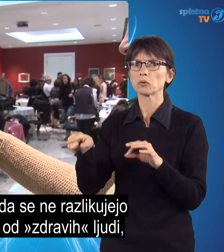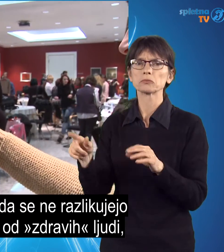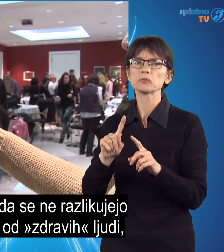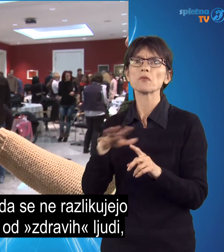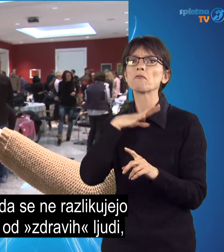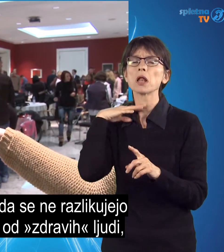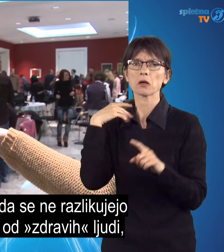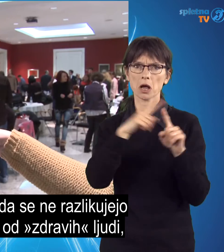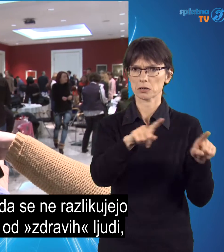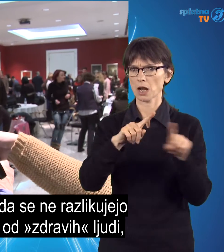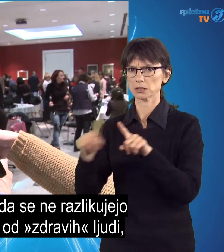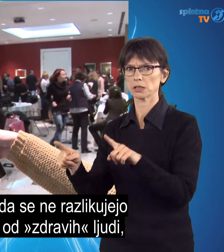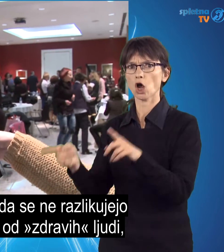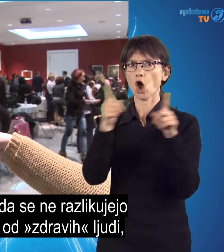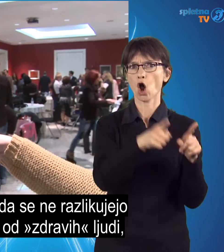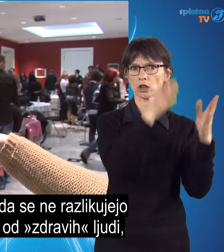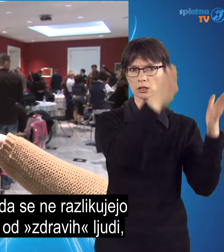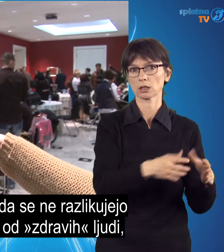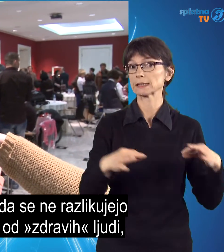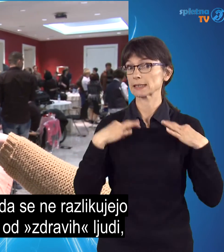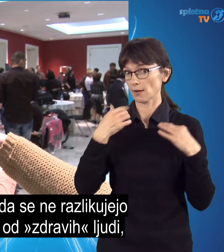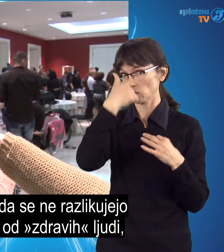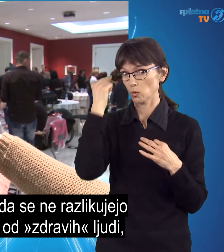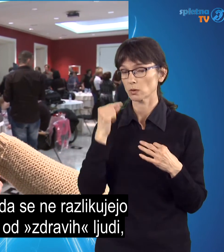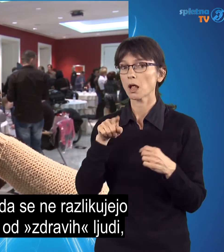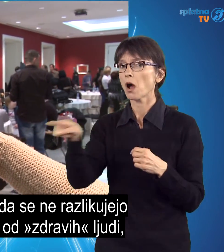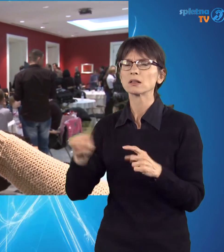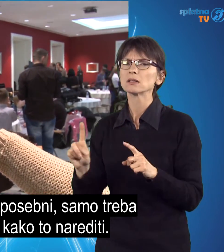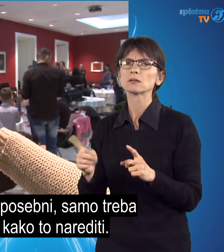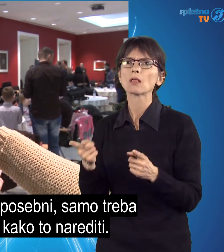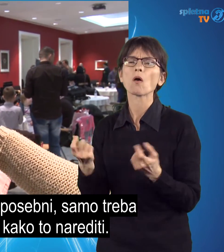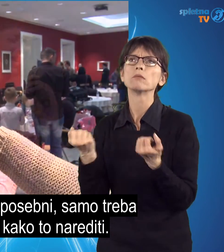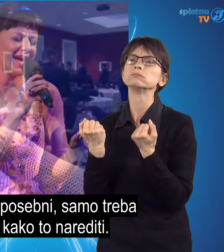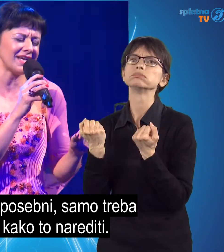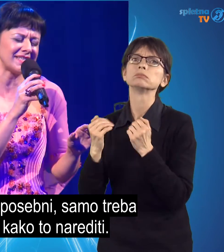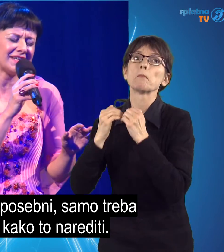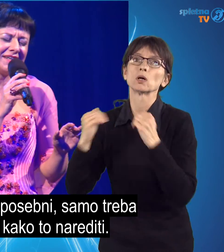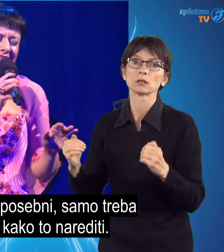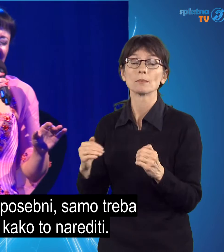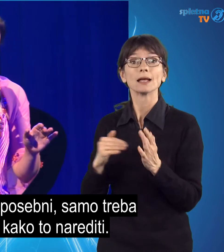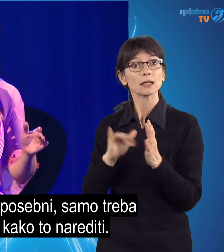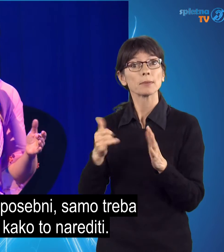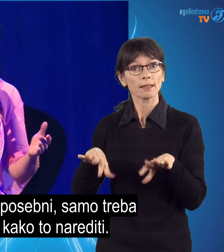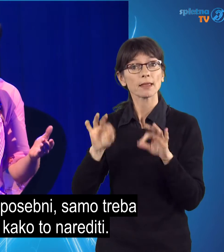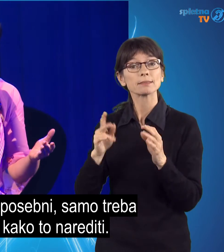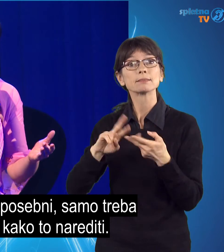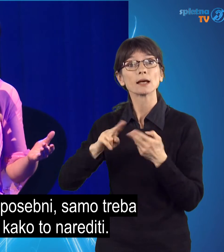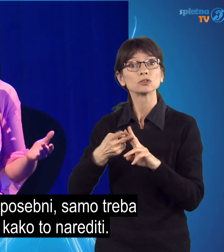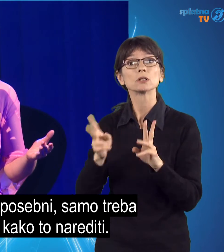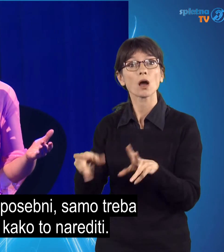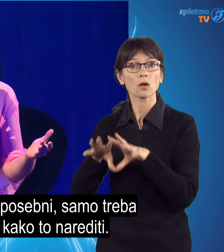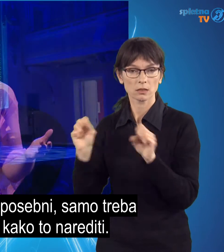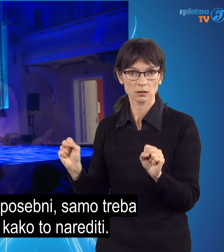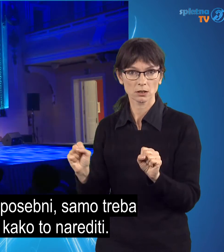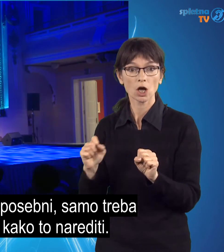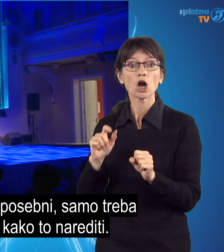zelo veliko od zdravih ljudi, da niso tako zelo posebni, samo je pa treba najti način, kako to narediti. Prav to